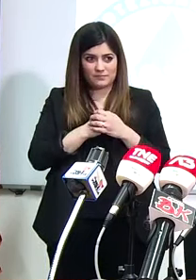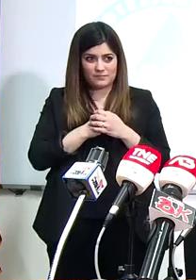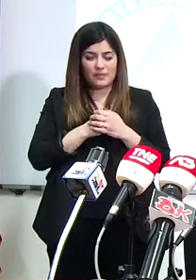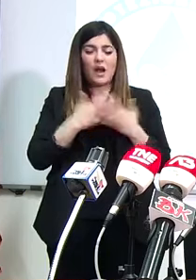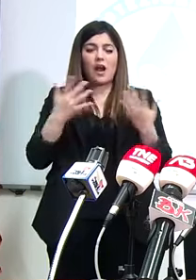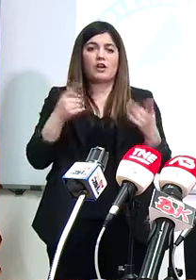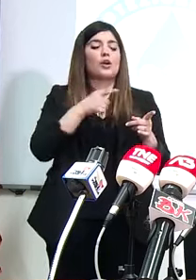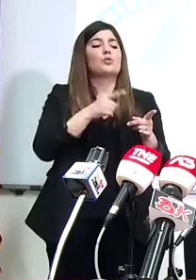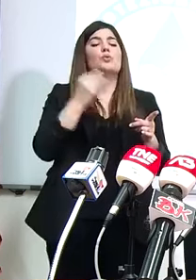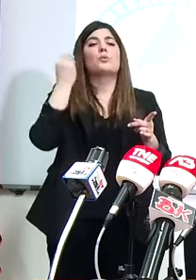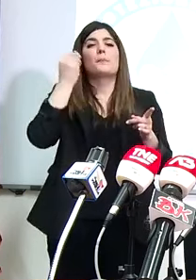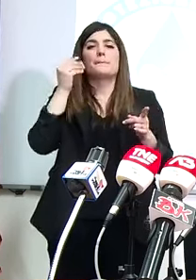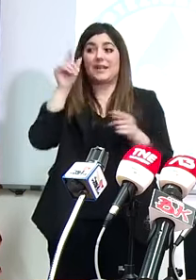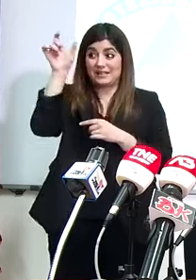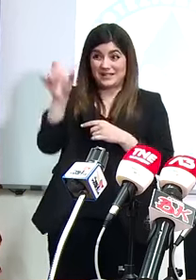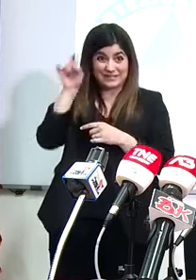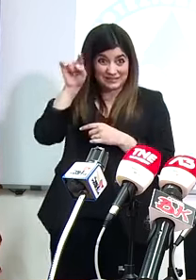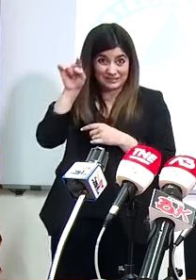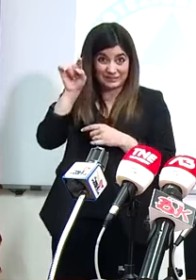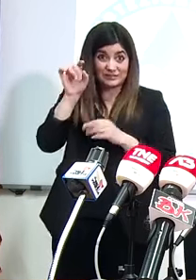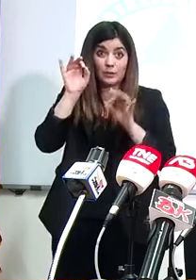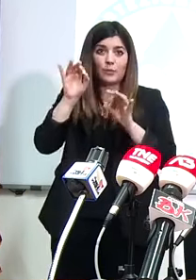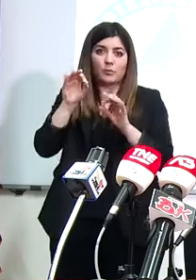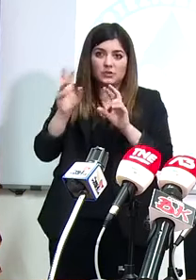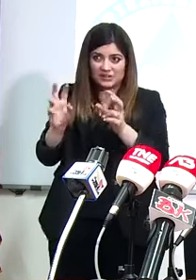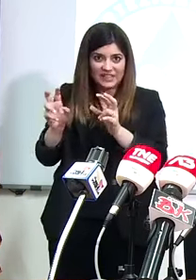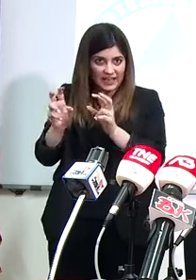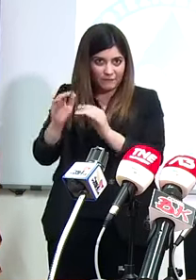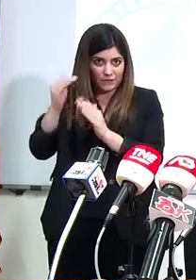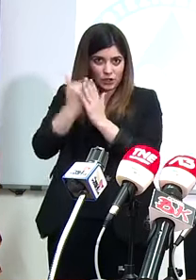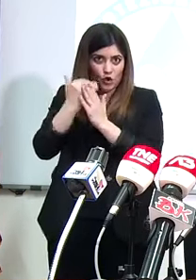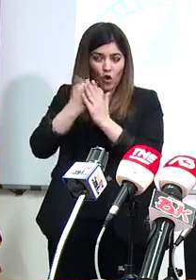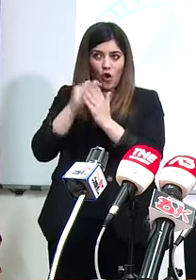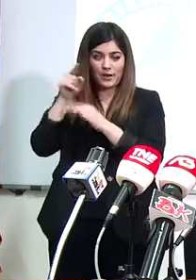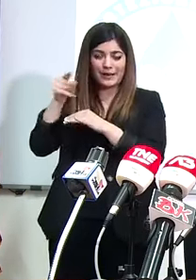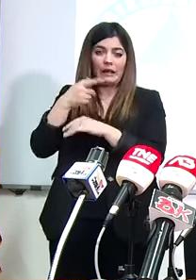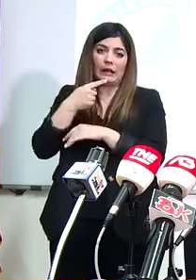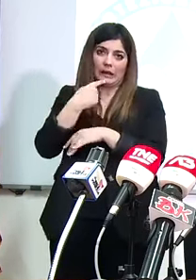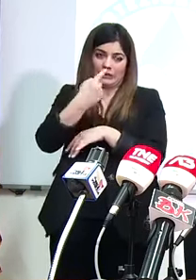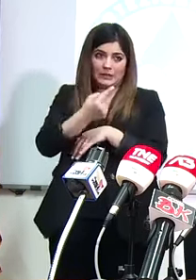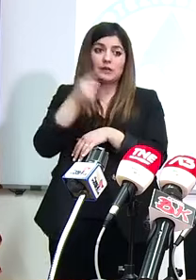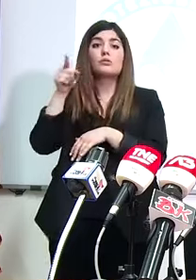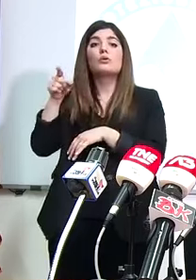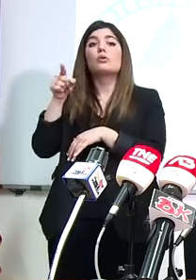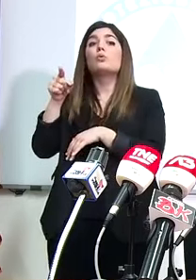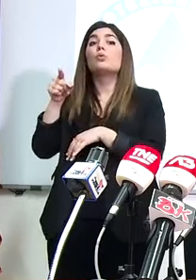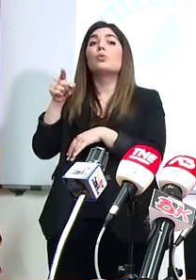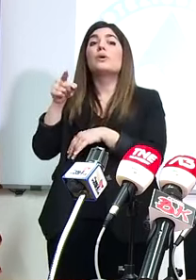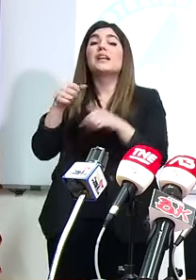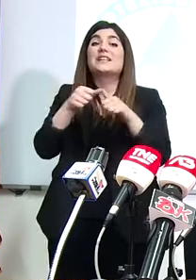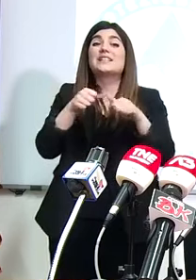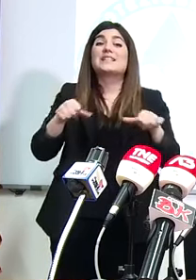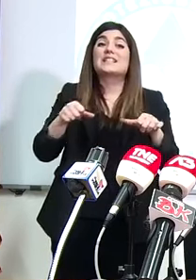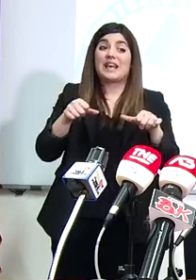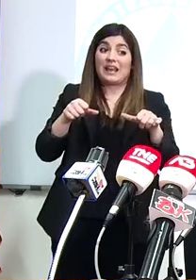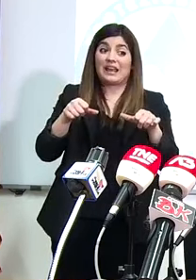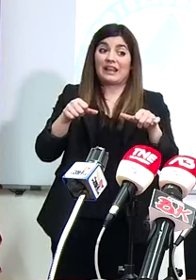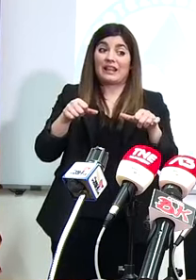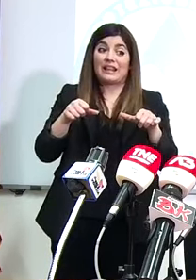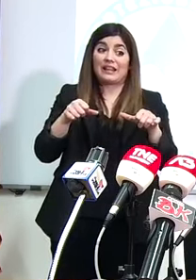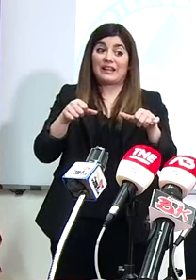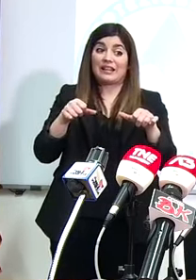sostiene almeno in questa trasmissione televisiva di aver operato con sede in belgio per nome e per conto della regione